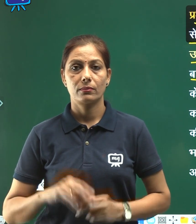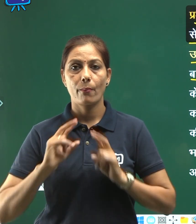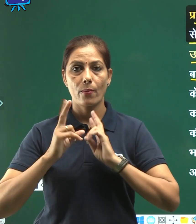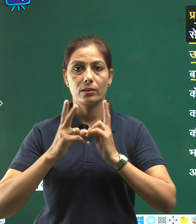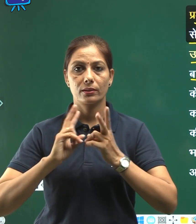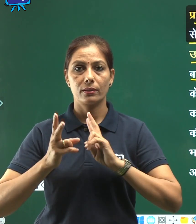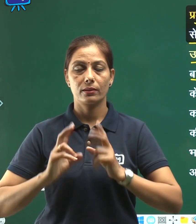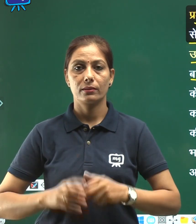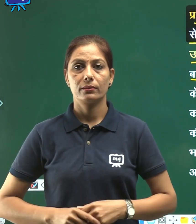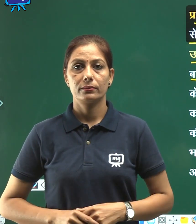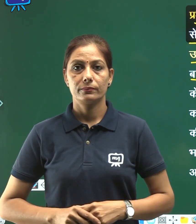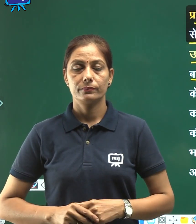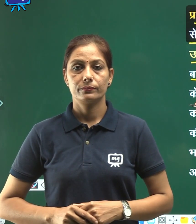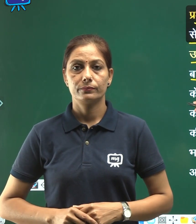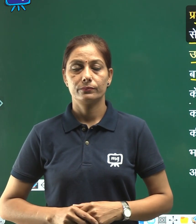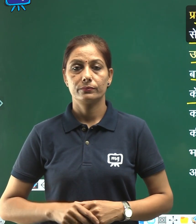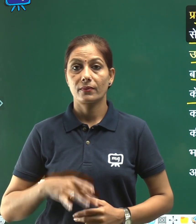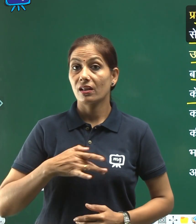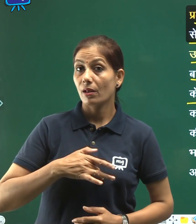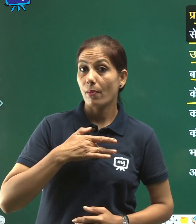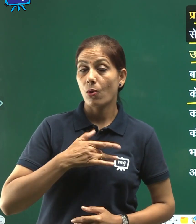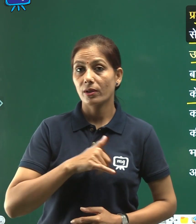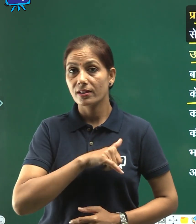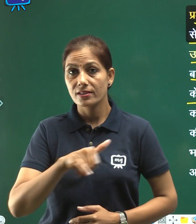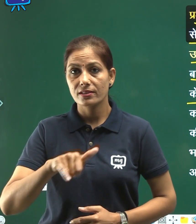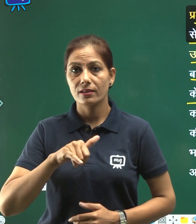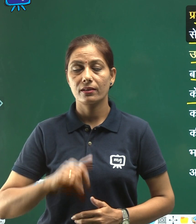बात के भाव के अनुरूप ही